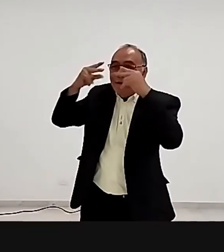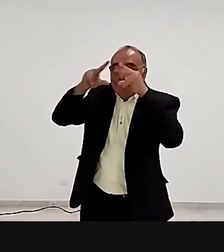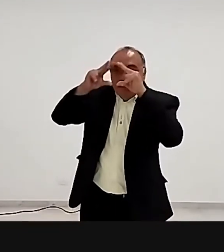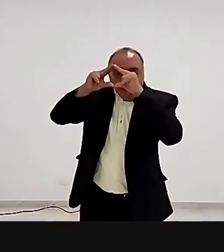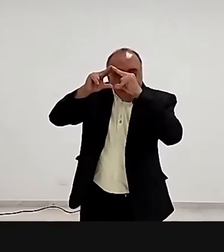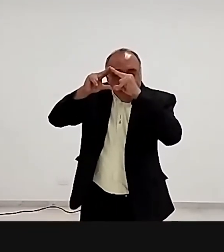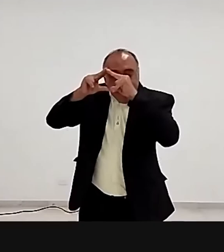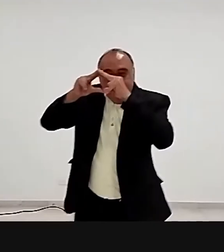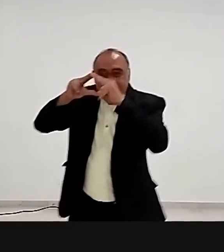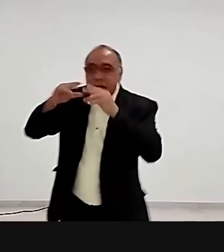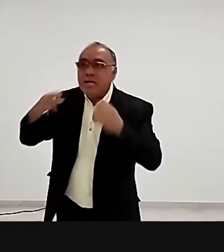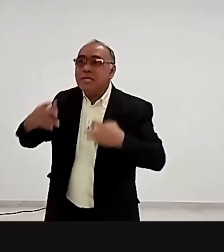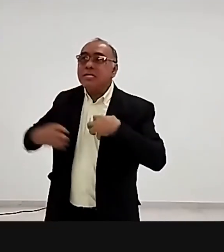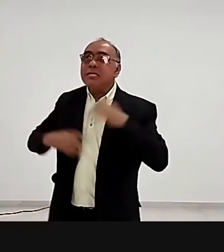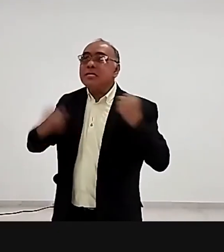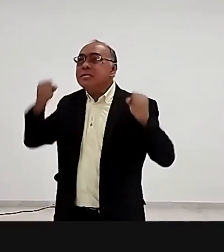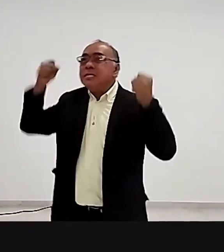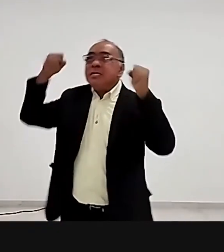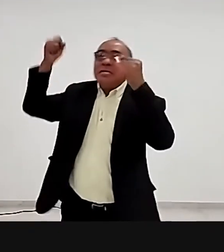que